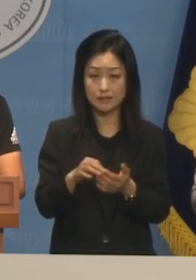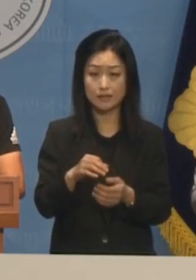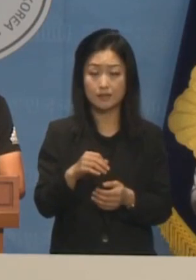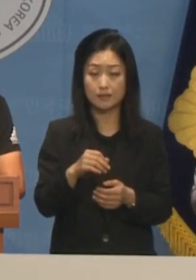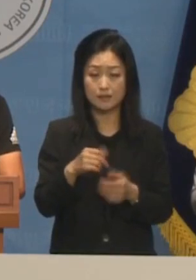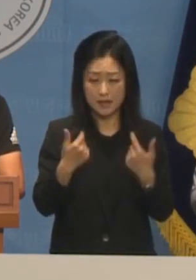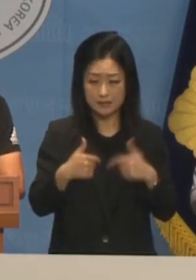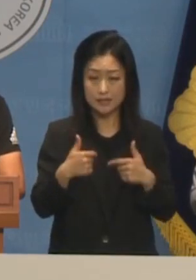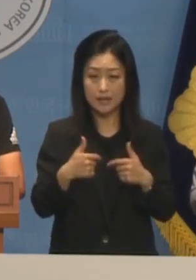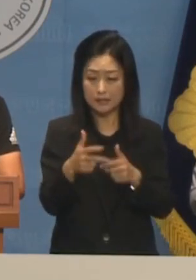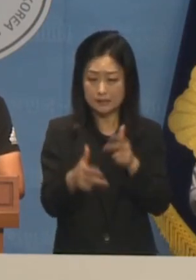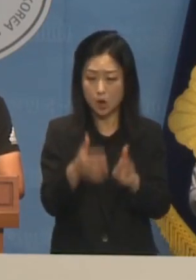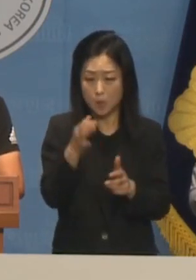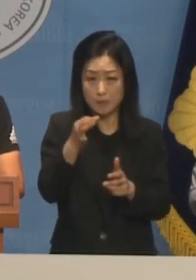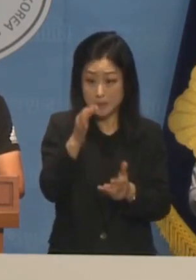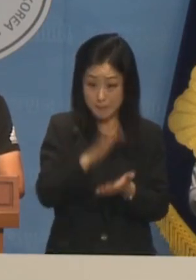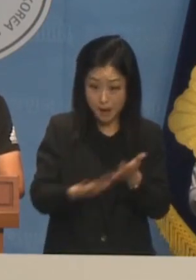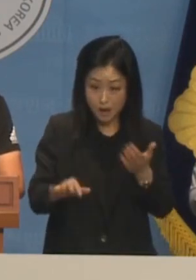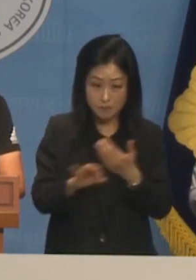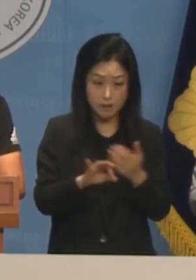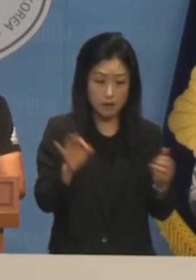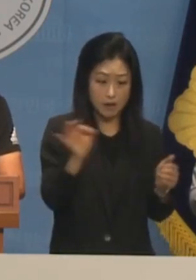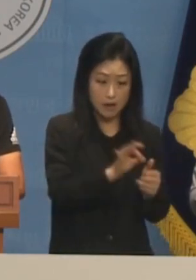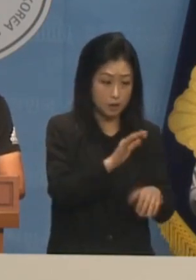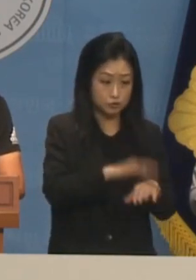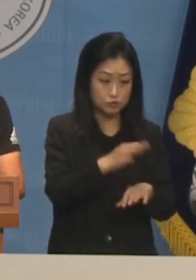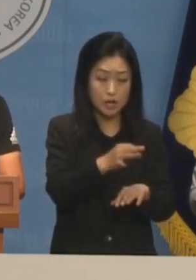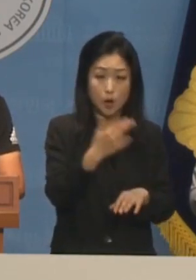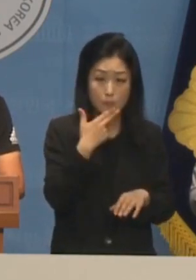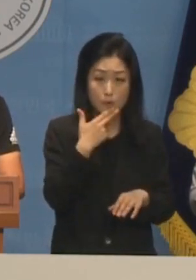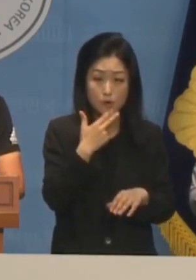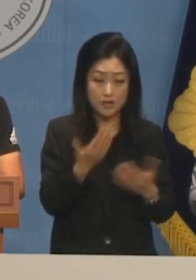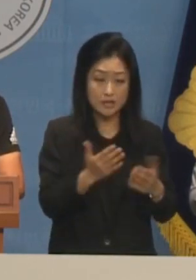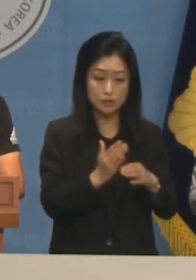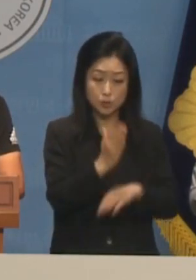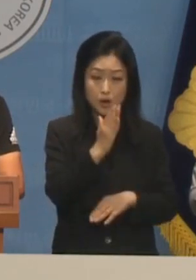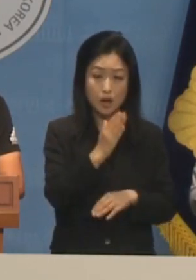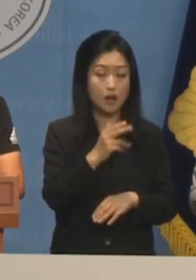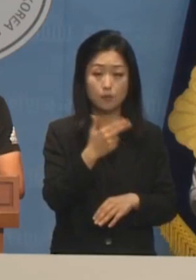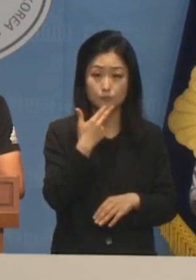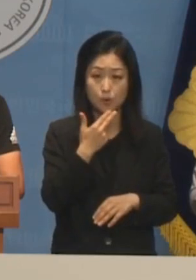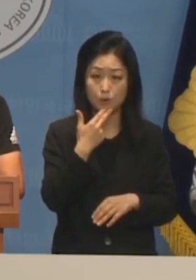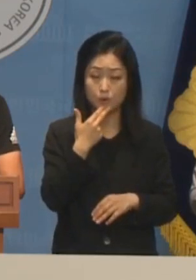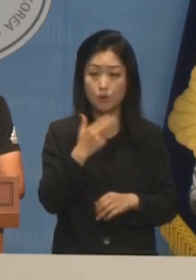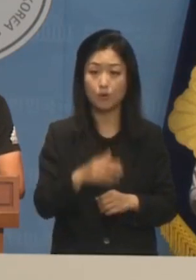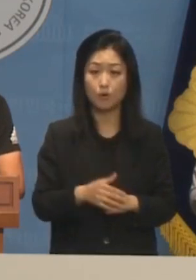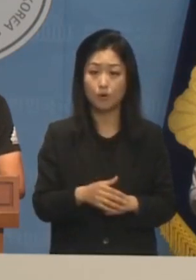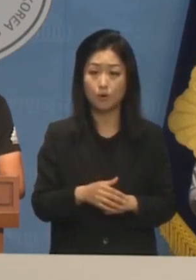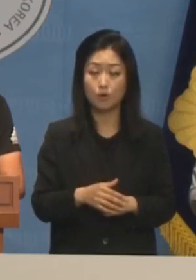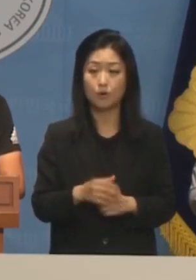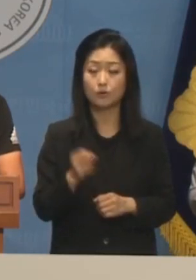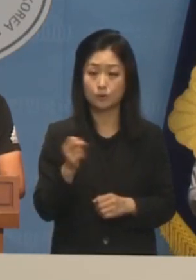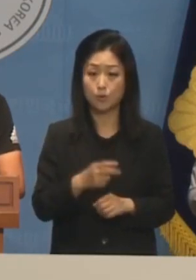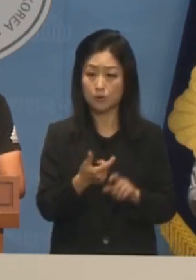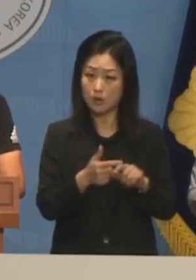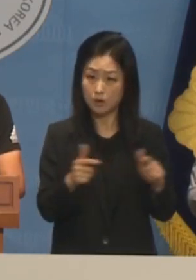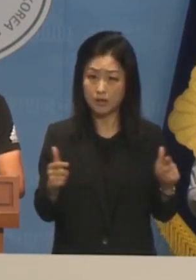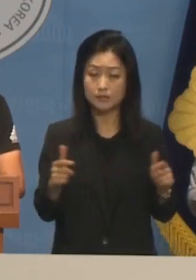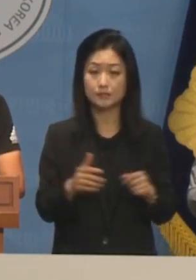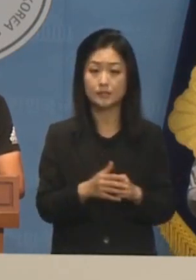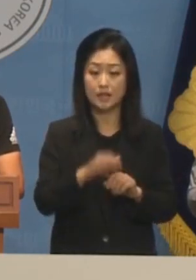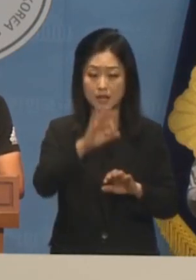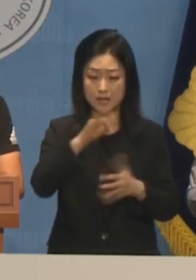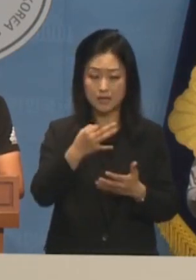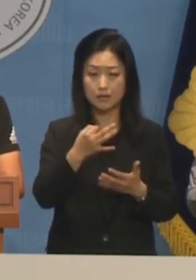정도에 따라 조건들이 달라지고 기준도 모르는 기준 인건비를 초과하면 부과되는 페널티 제도 등 임금